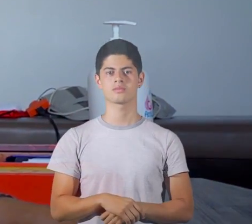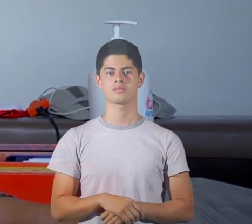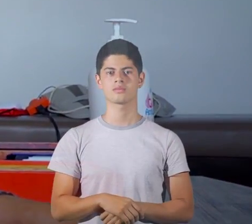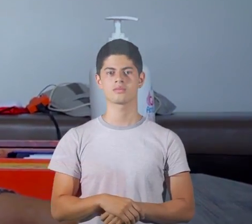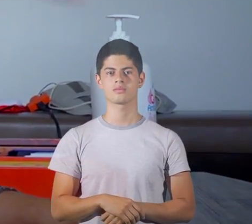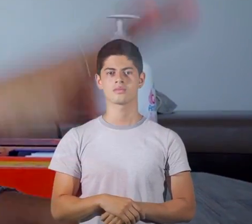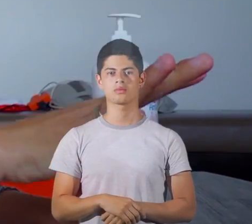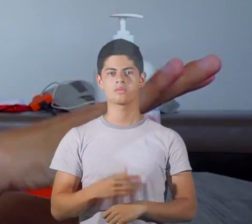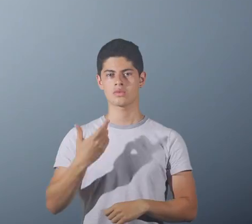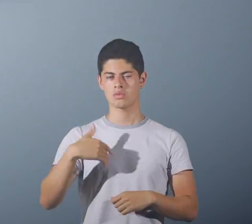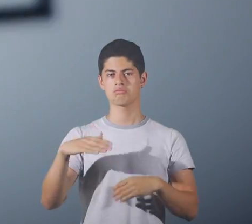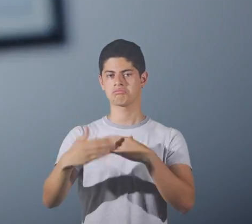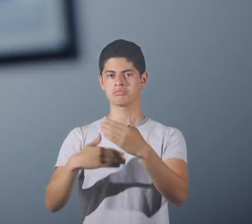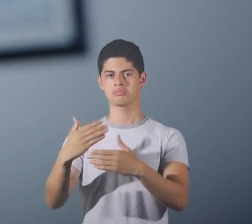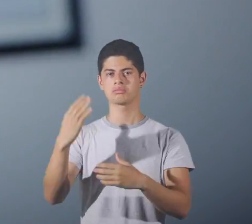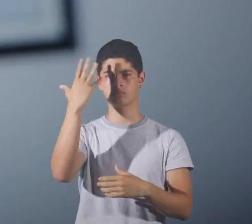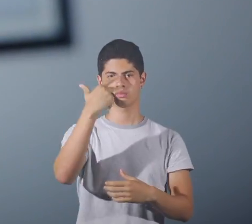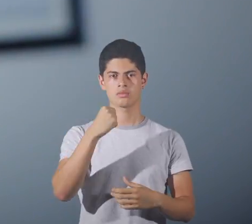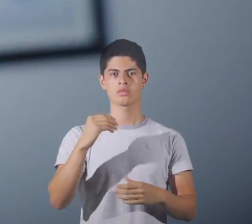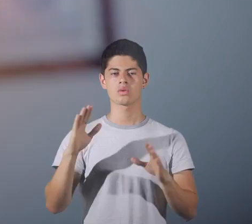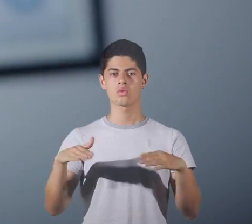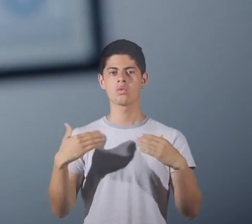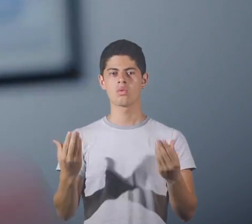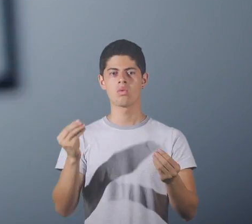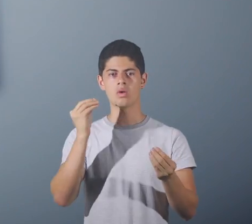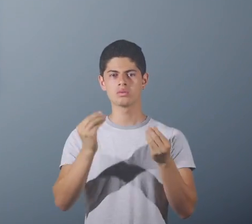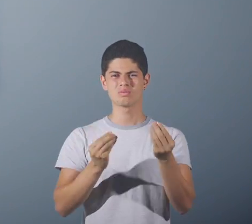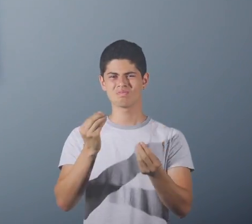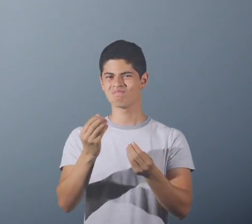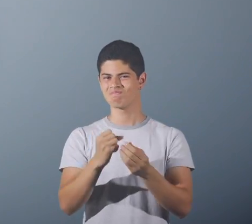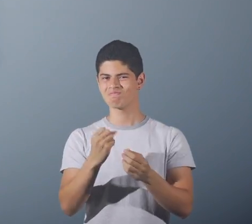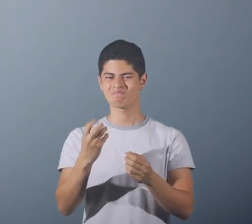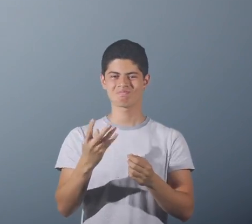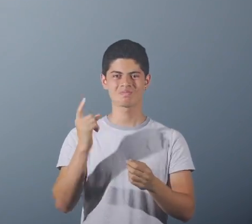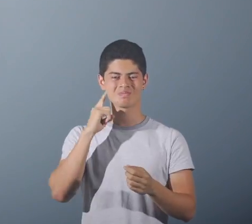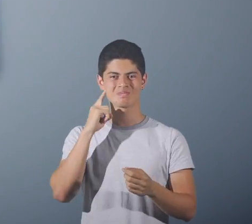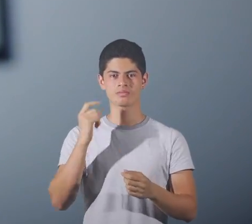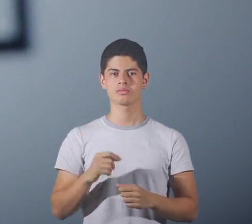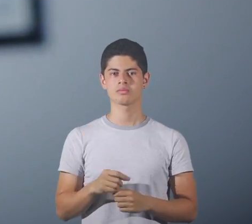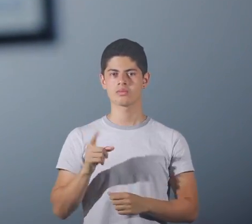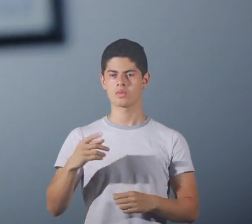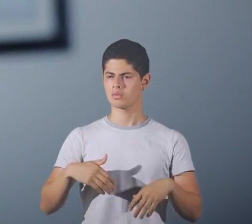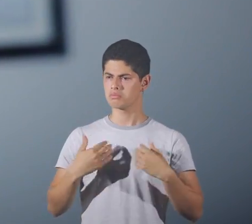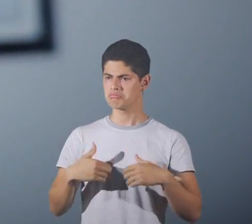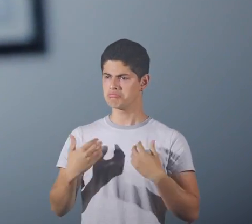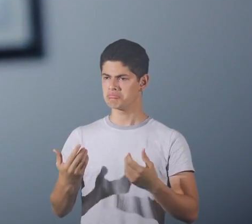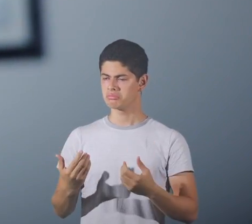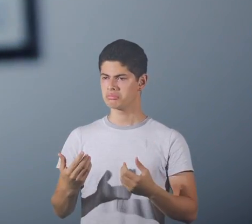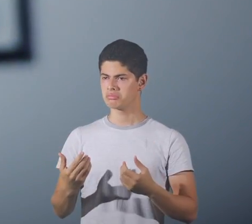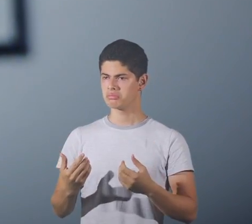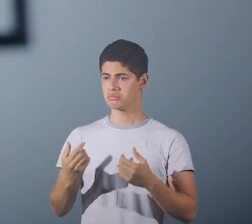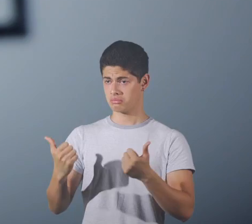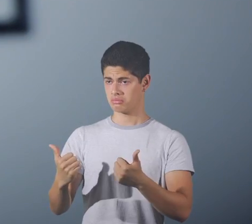determinar qué oye el del lenguaje. ¿Te sientes bien o estás asustado? No, yo.